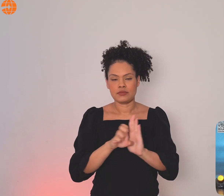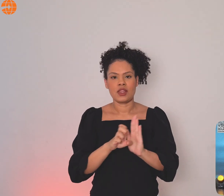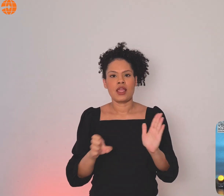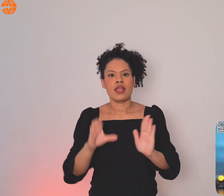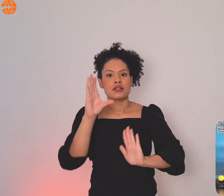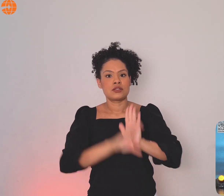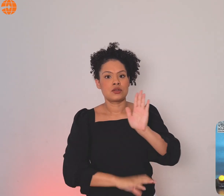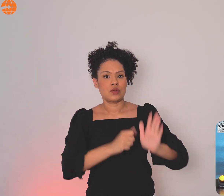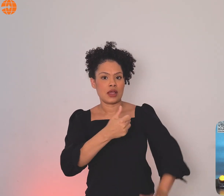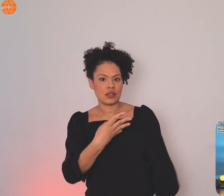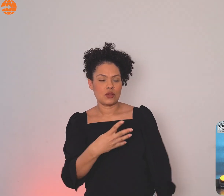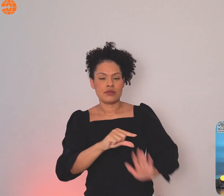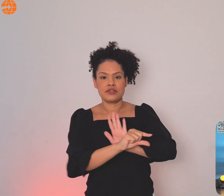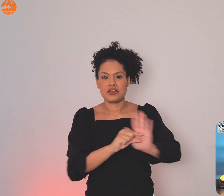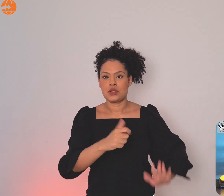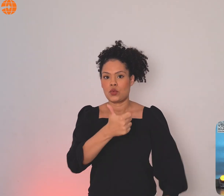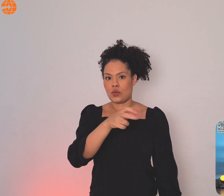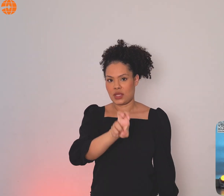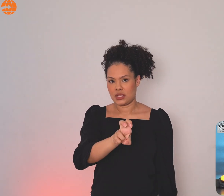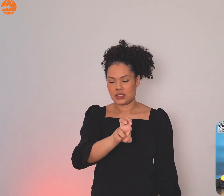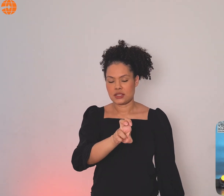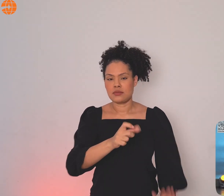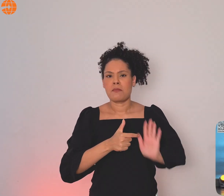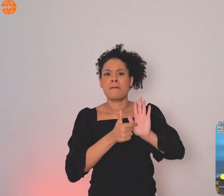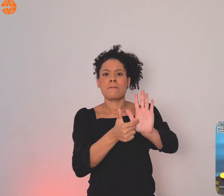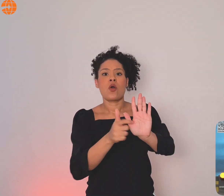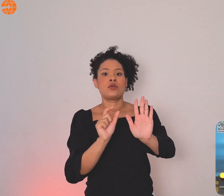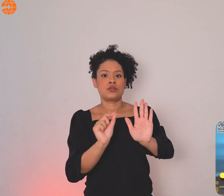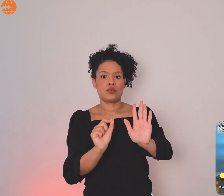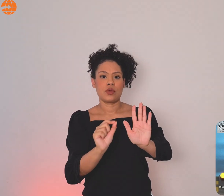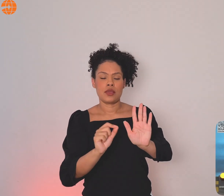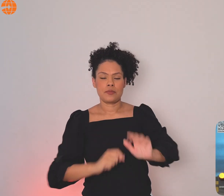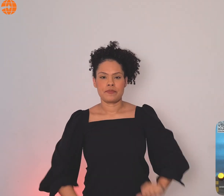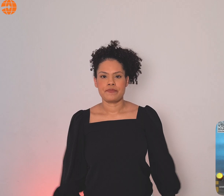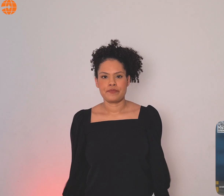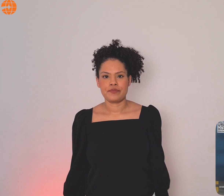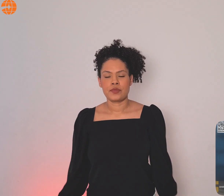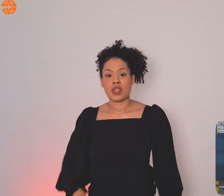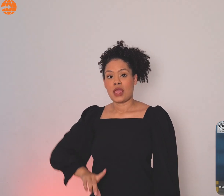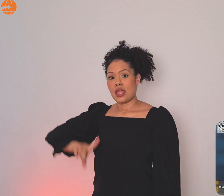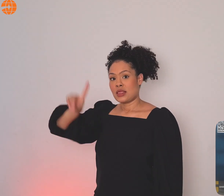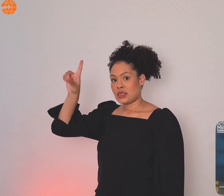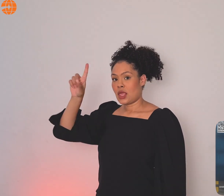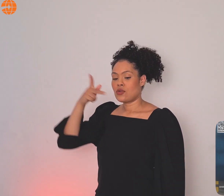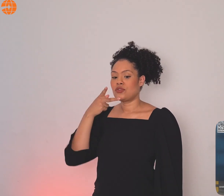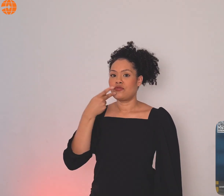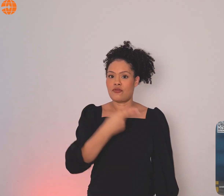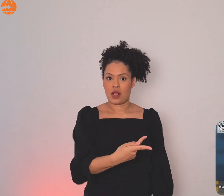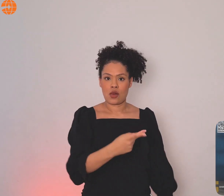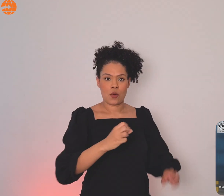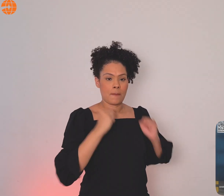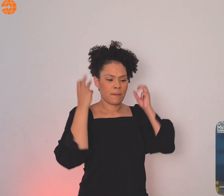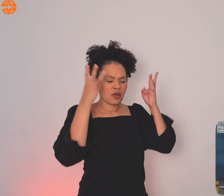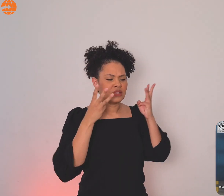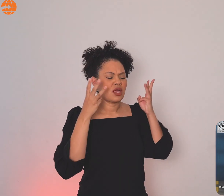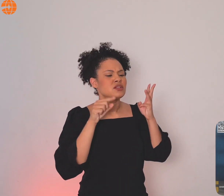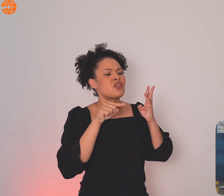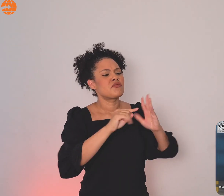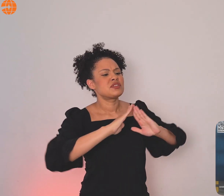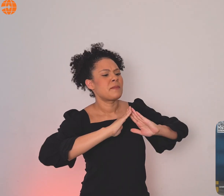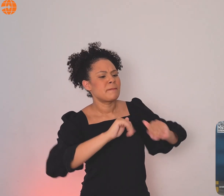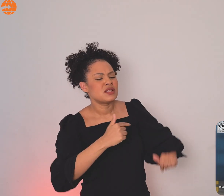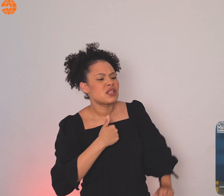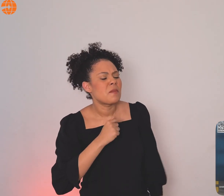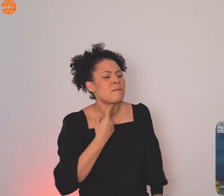Êxodo 14, versículo 15, diz assim: disse então o Senhor a Moisés: por que você está clamando a mim? Diga